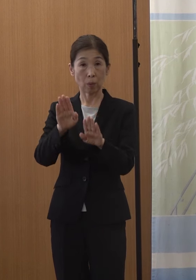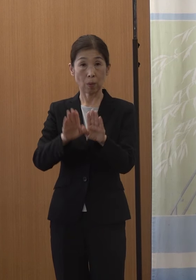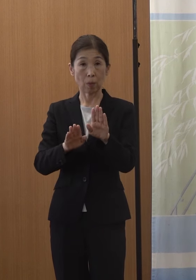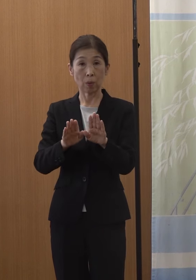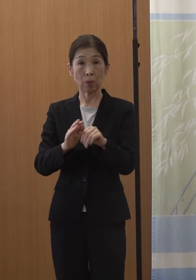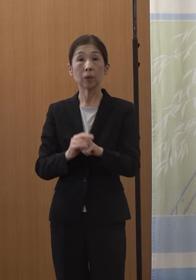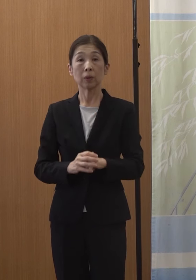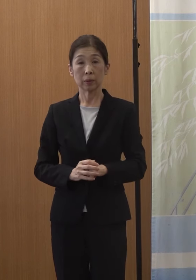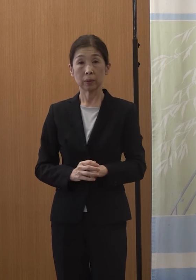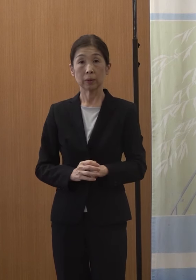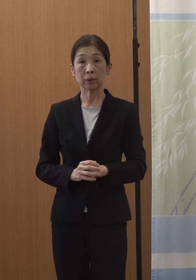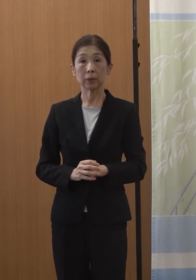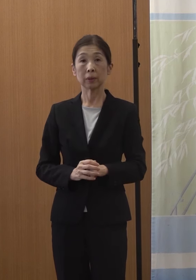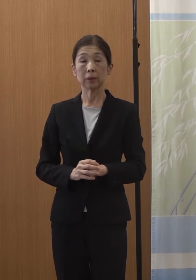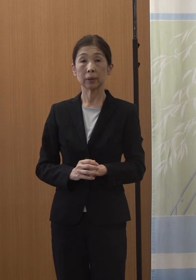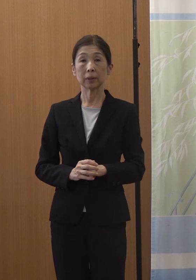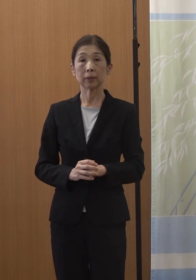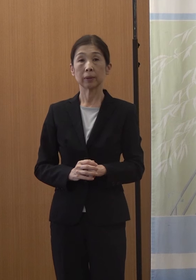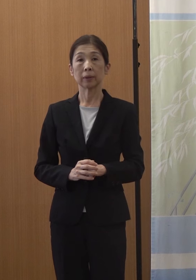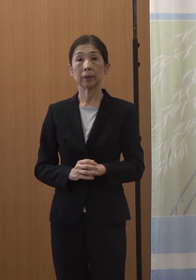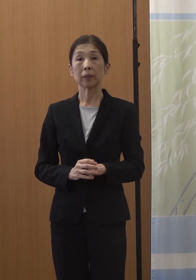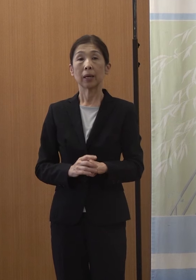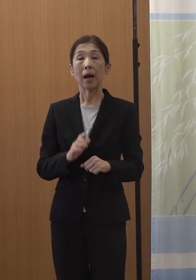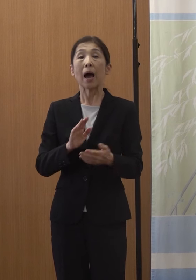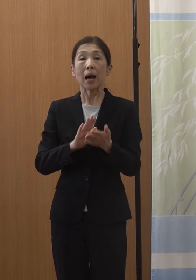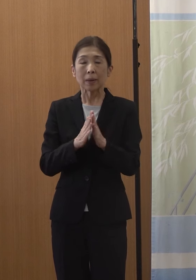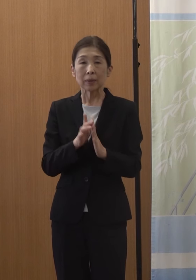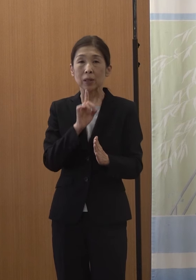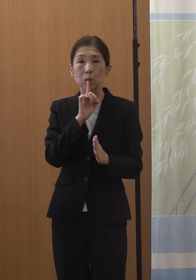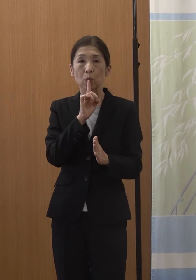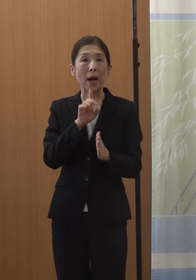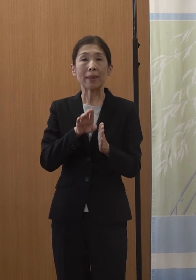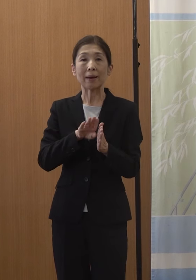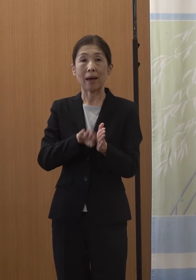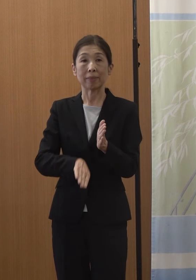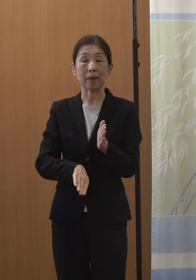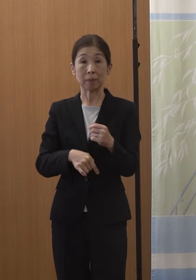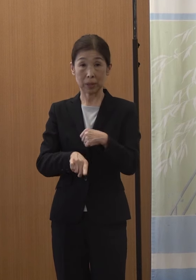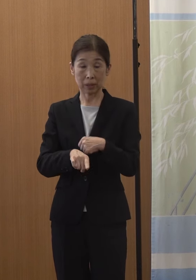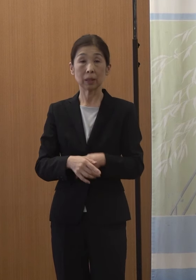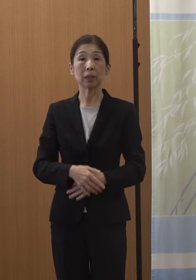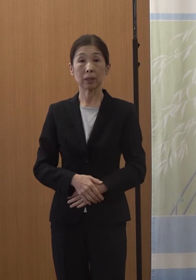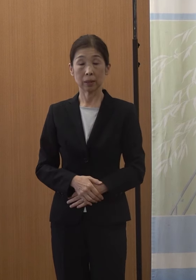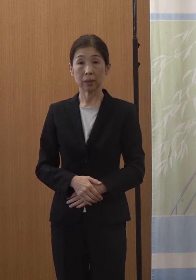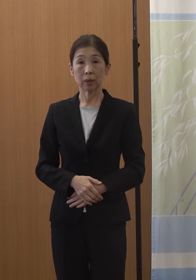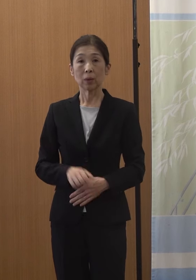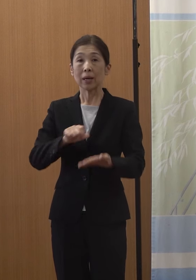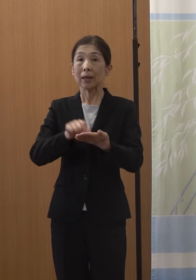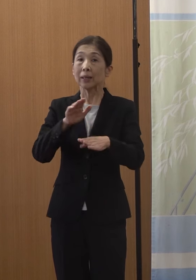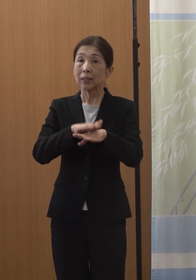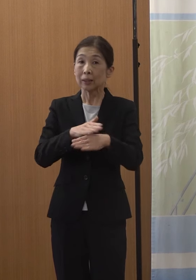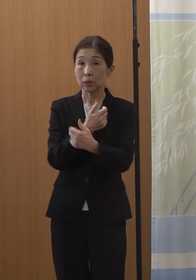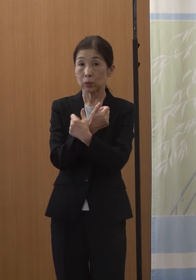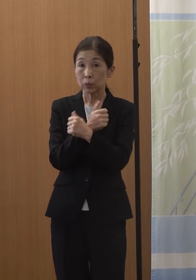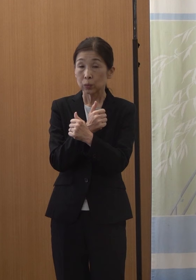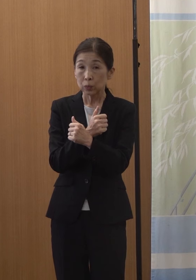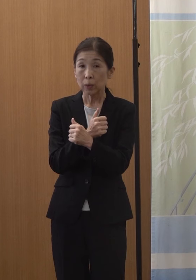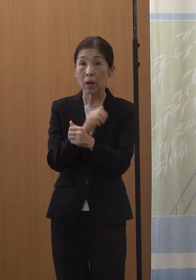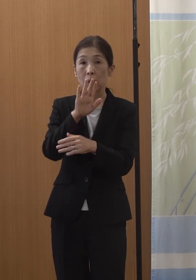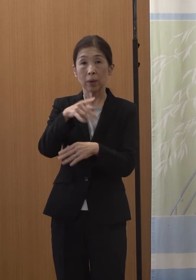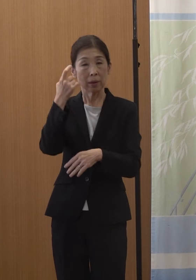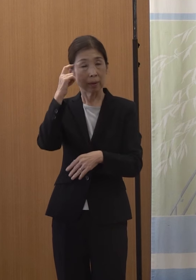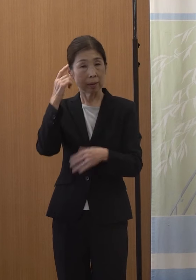行動地区の規定を遵守したということをあえて言わなかったということになります。このあたりの書き方の工夫はこれから、